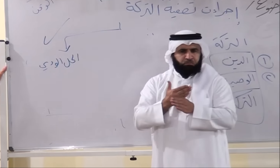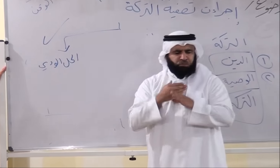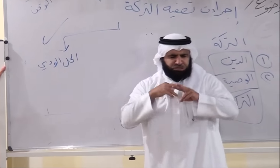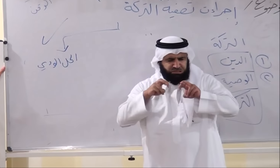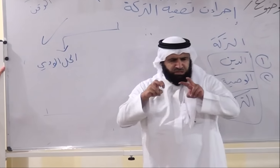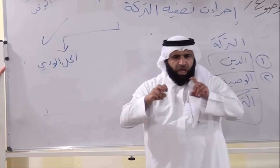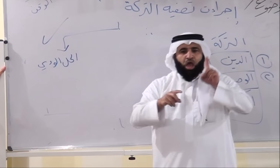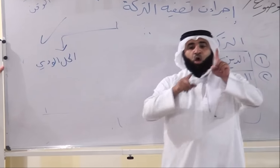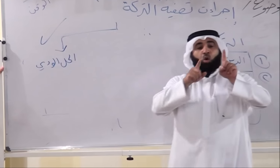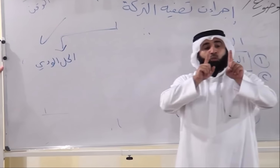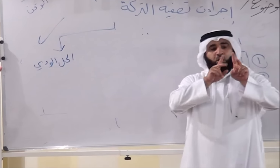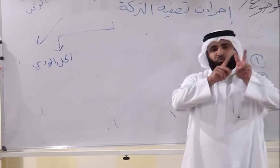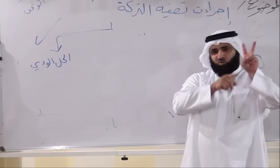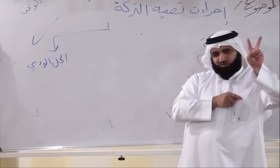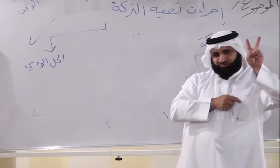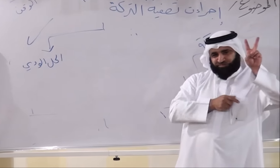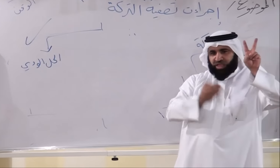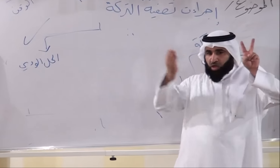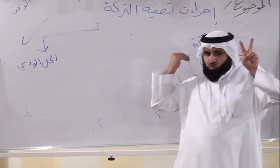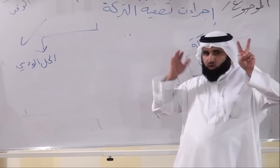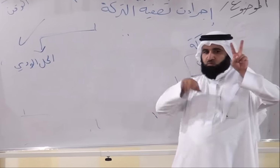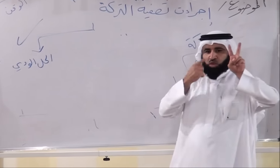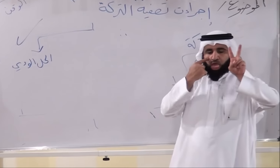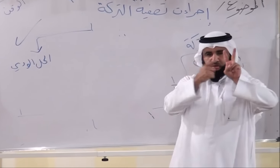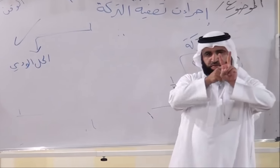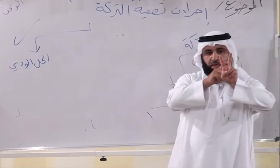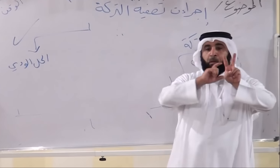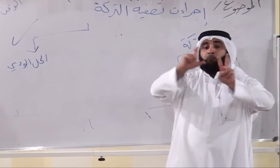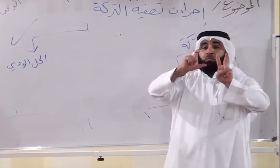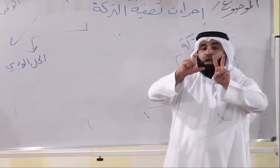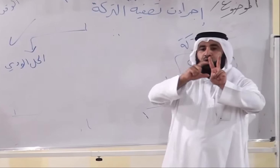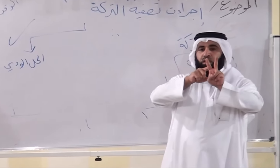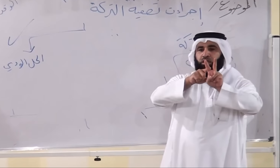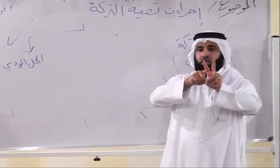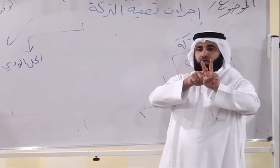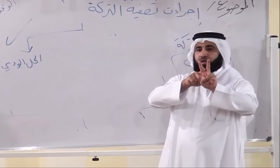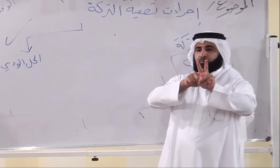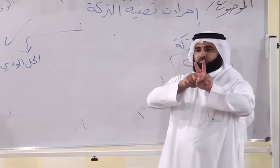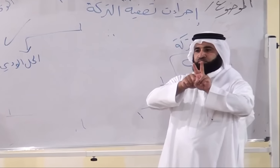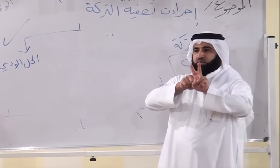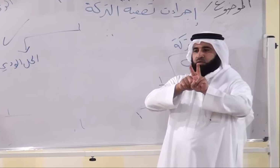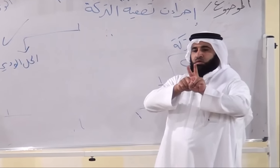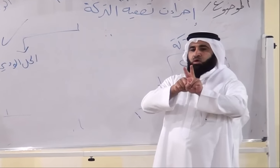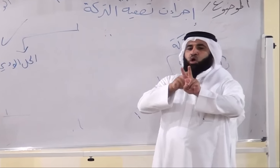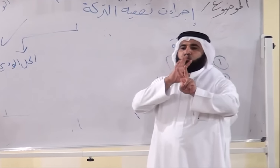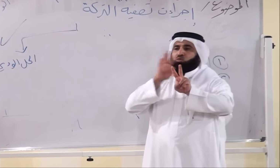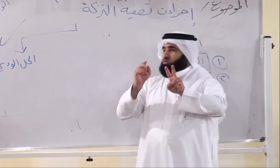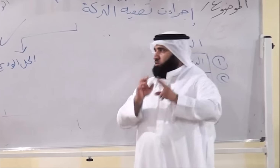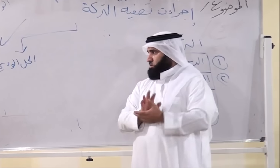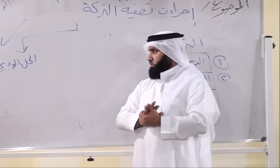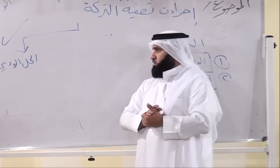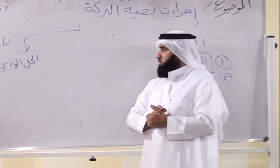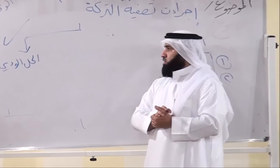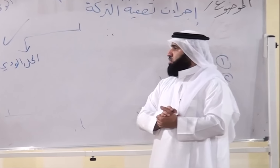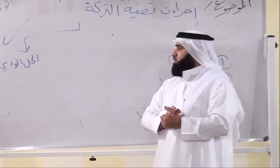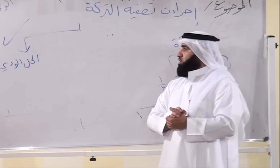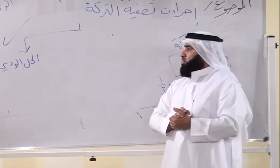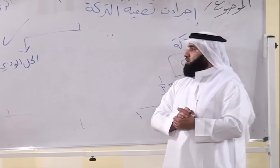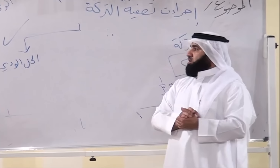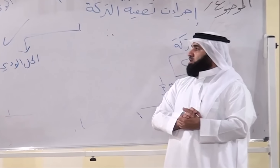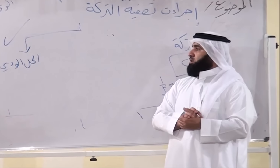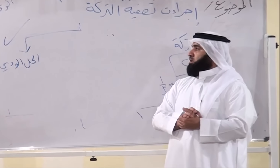كانت هي والاب كانوا يروحون للبنك يحطون ودائع لهم في البنك،